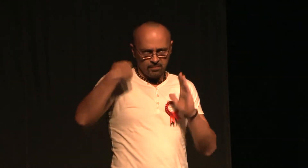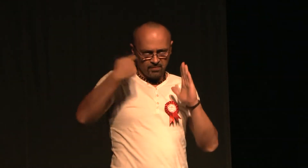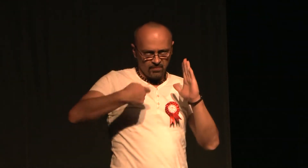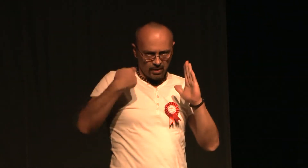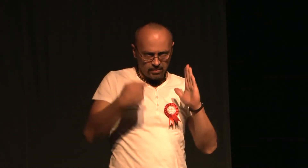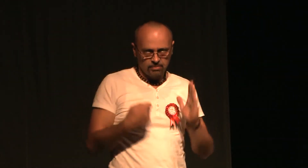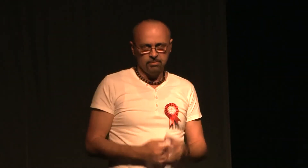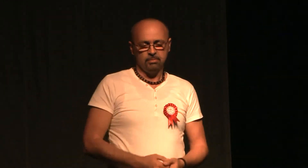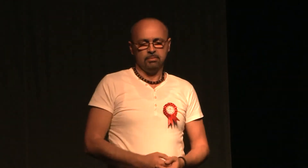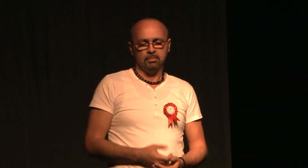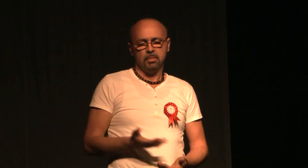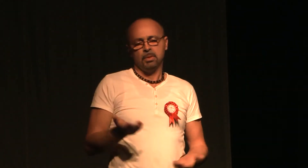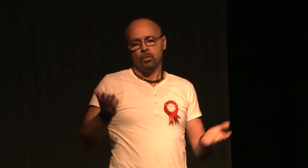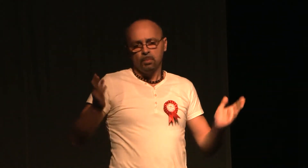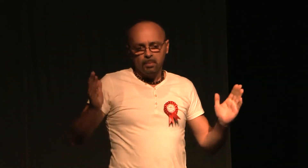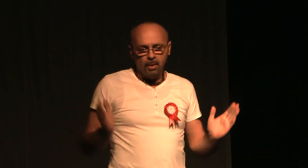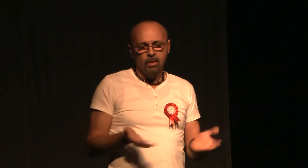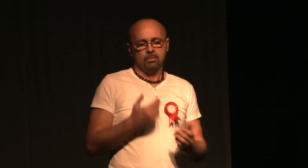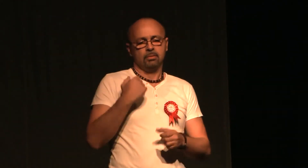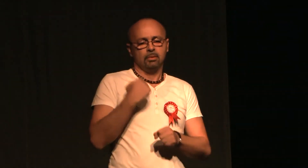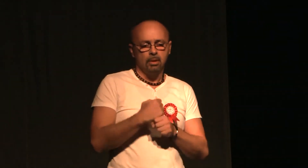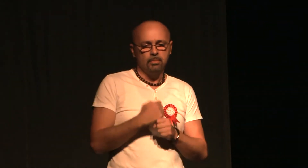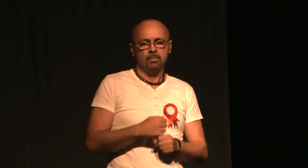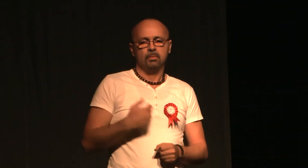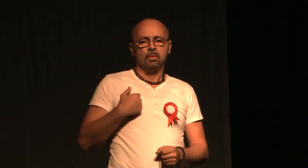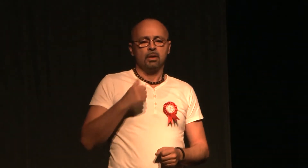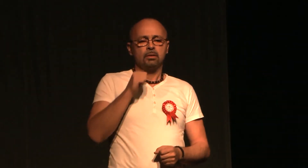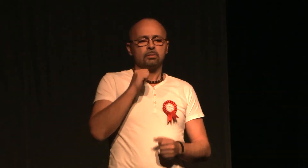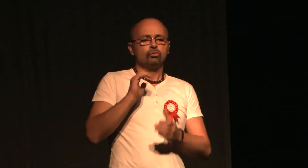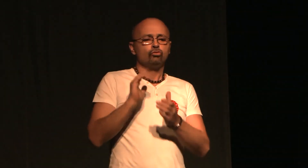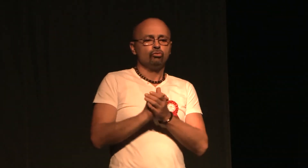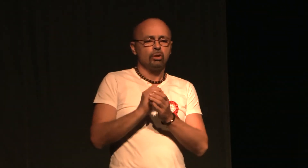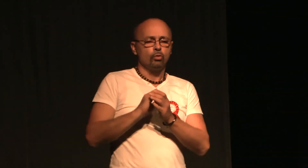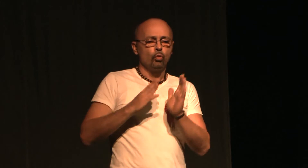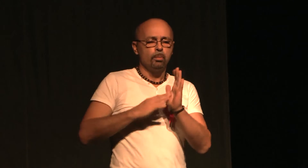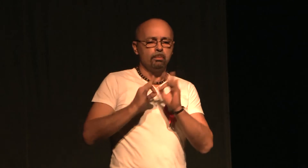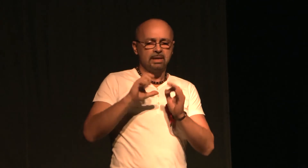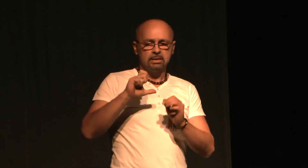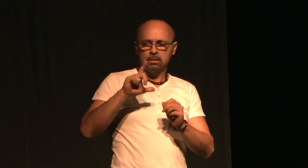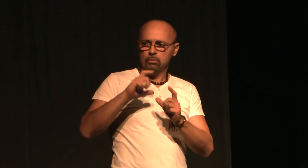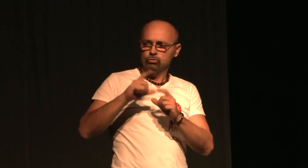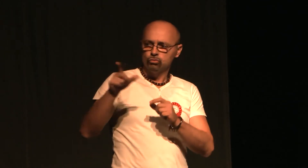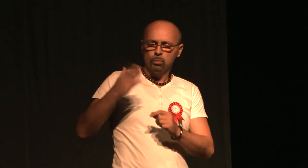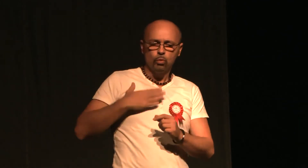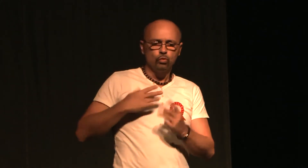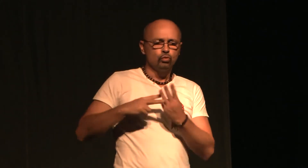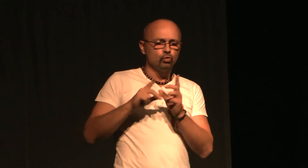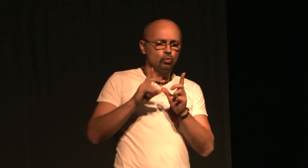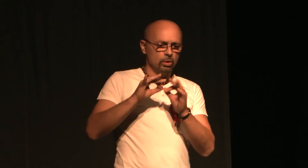i par članova koji su tokom godine pravili snimke i koji su srećan sačuvani.